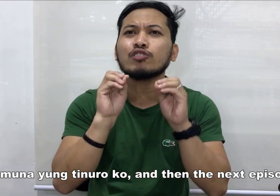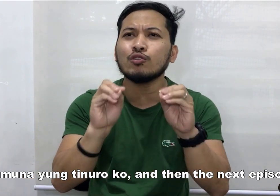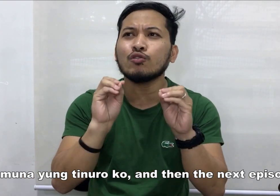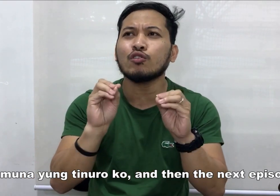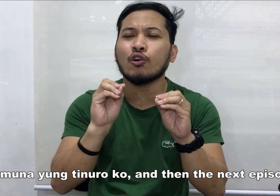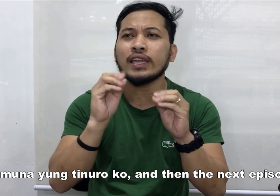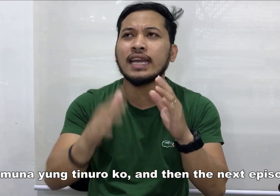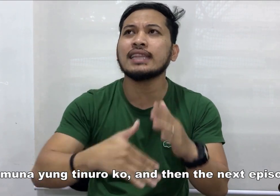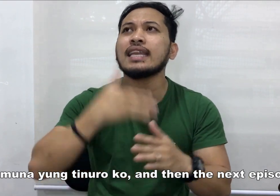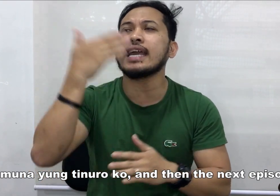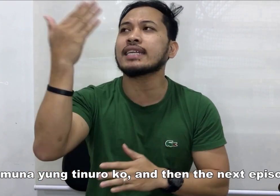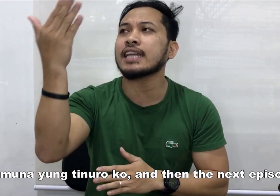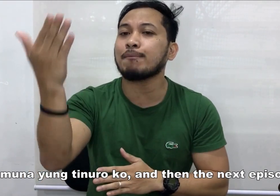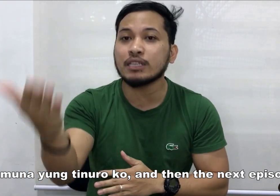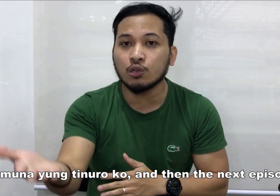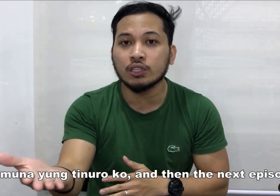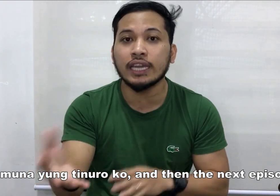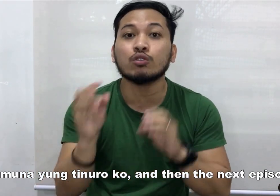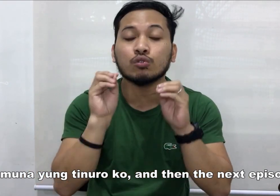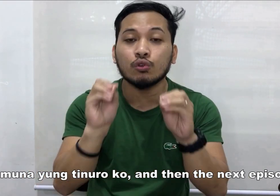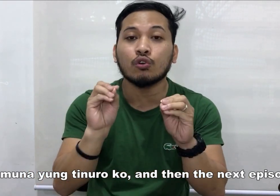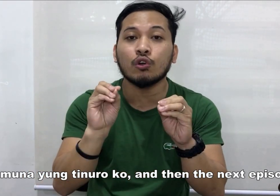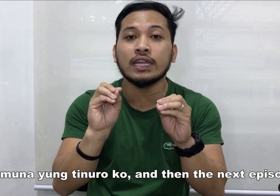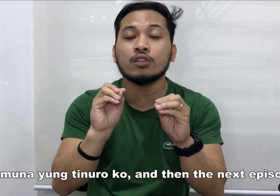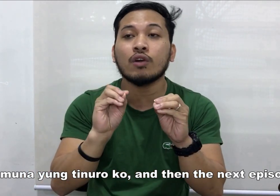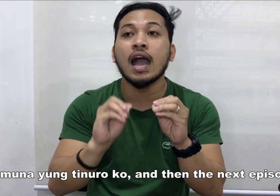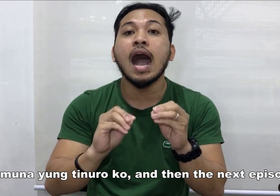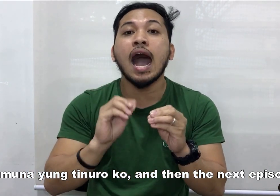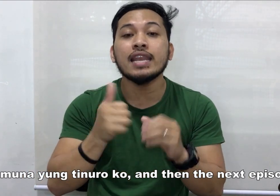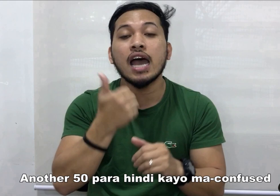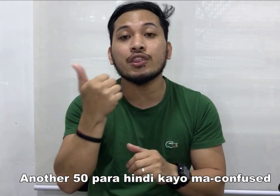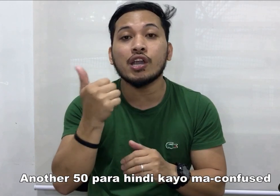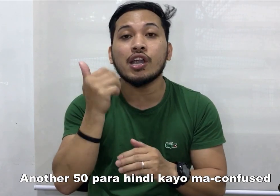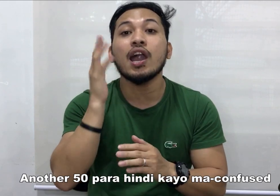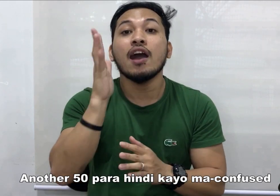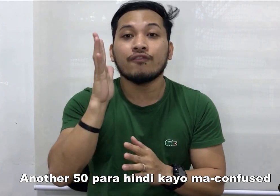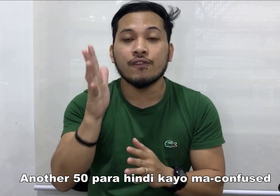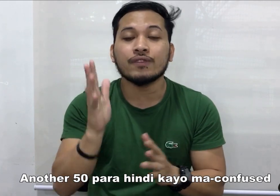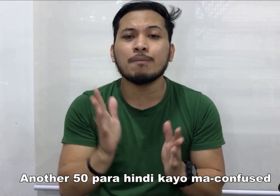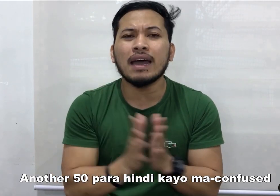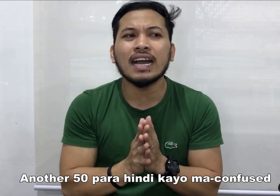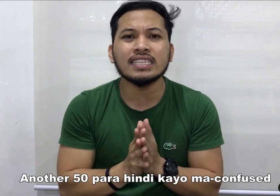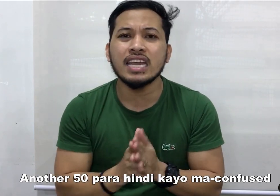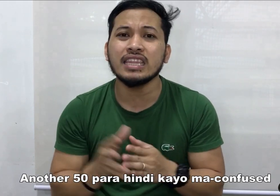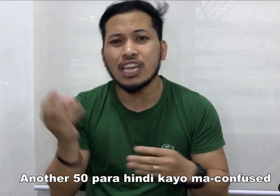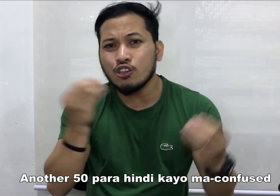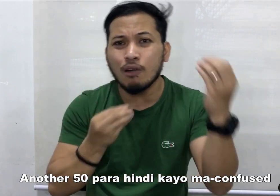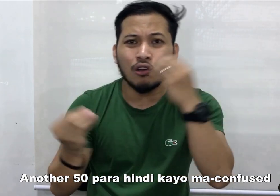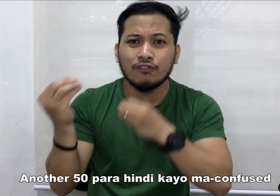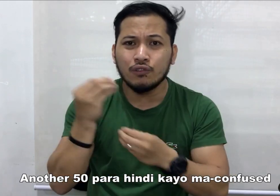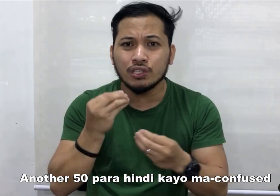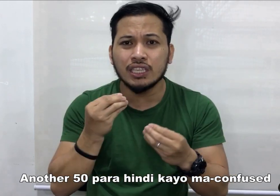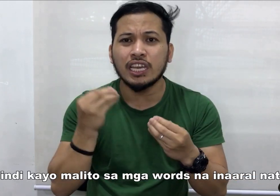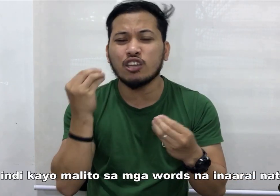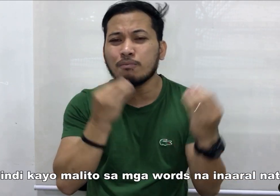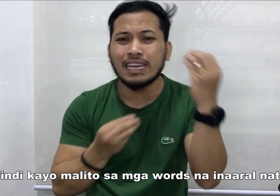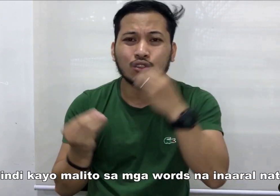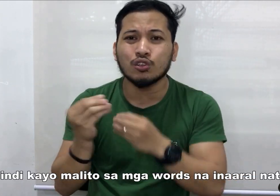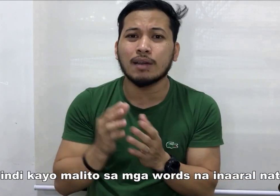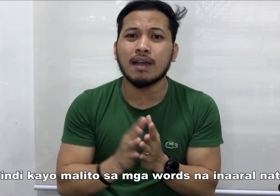yung tinuro ko and then the next episode ay ituturo ko ulit yung another 50 para kasi hindi kayo ma-confuse, hindi kayo malito sa